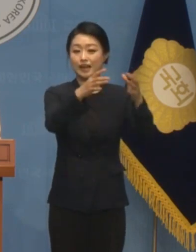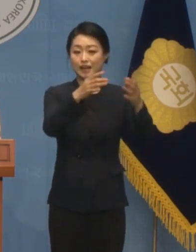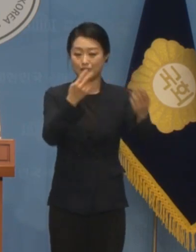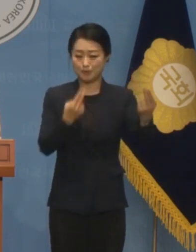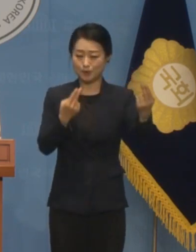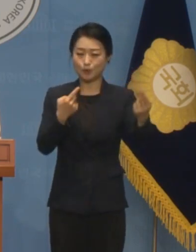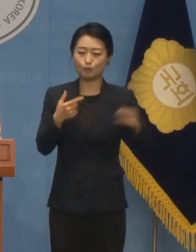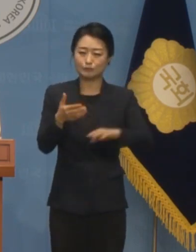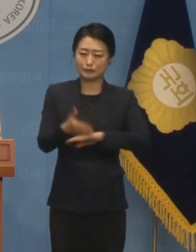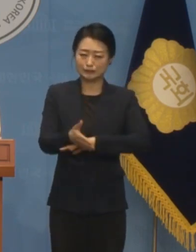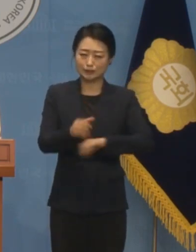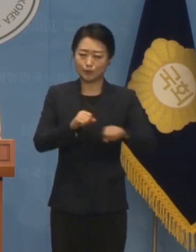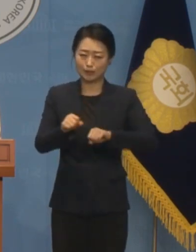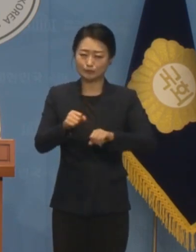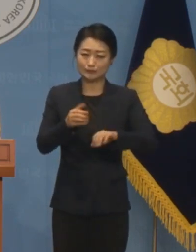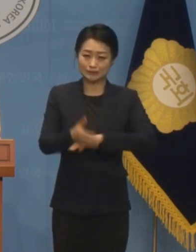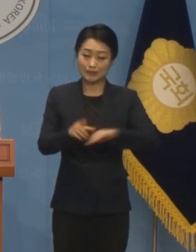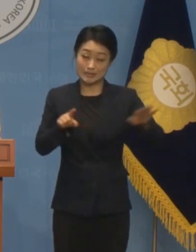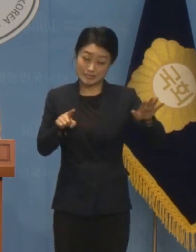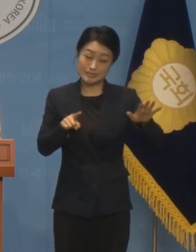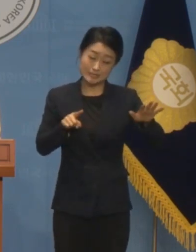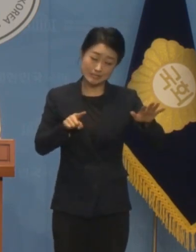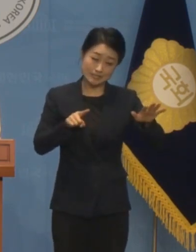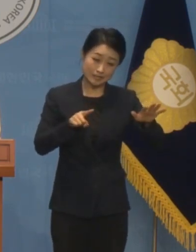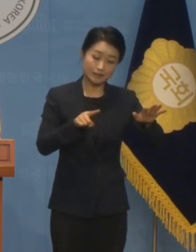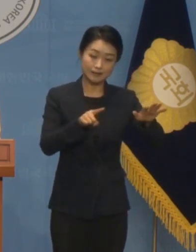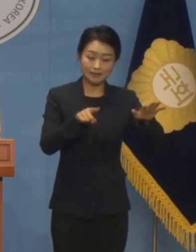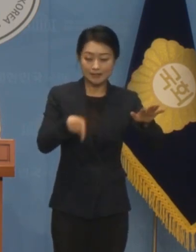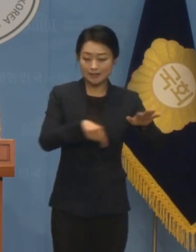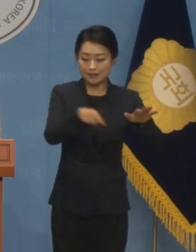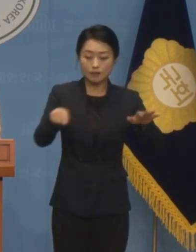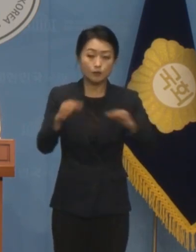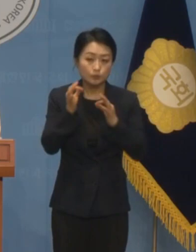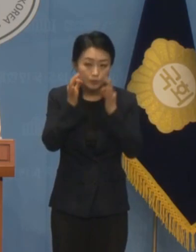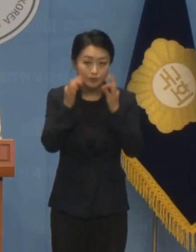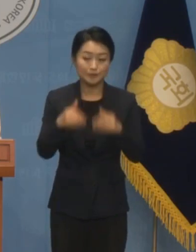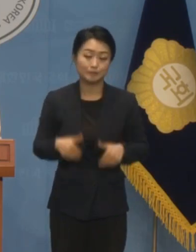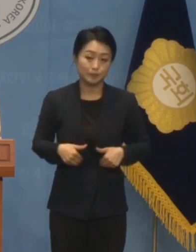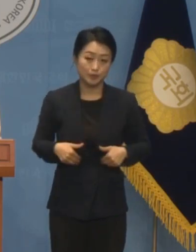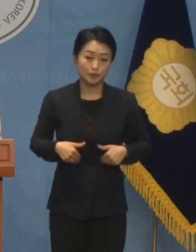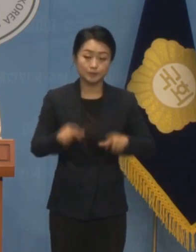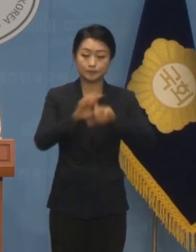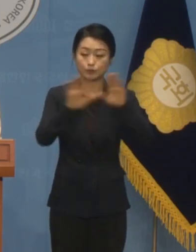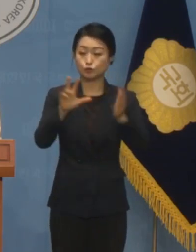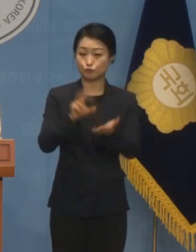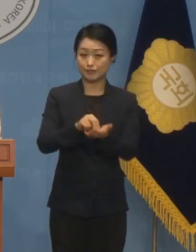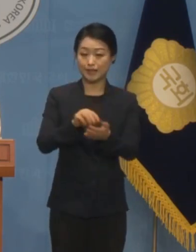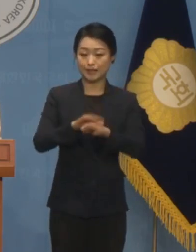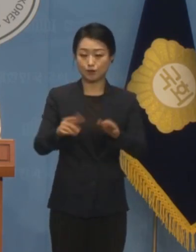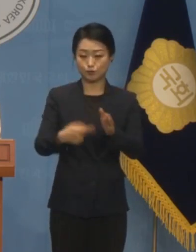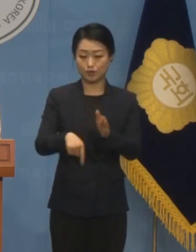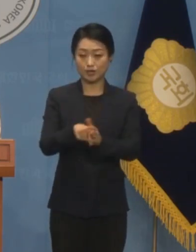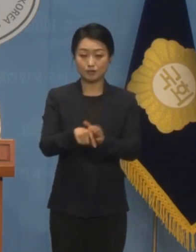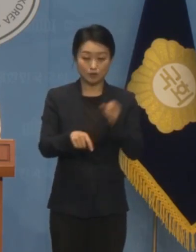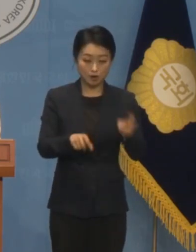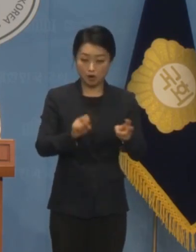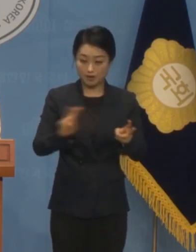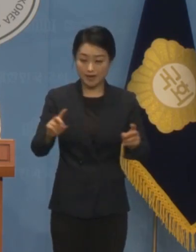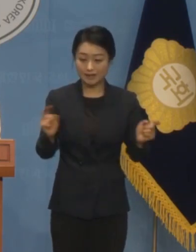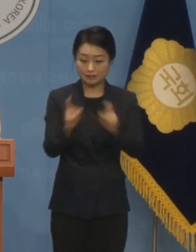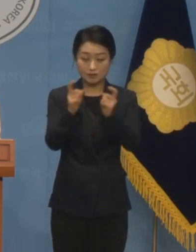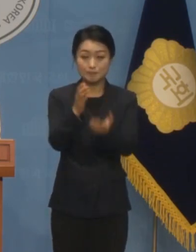많이 늦었습니다. 이제라도 제대로 대응해야 합니다. 기후 문제만큼은 여야가 정쟁이